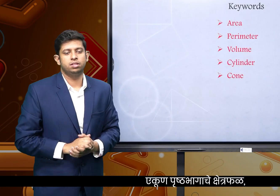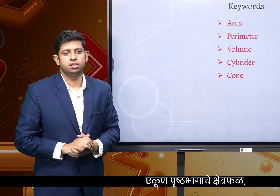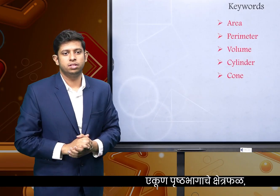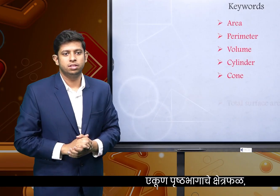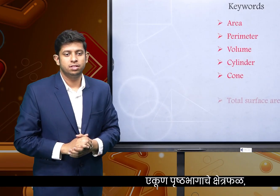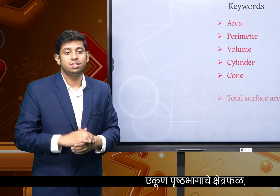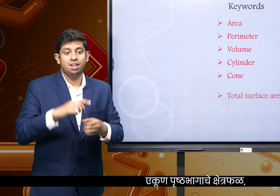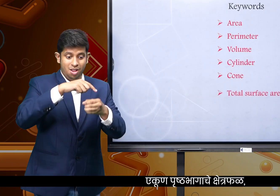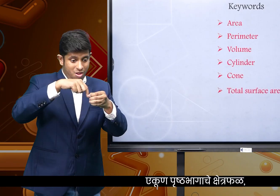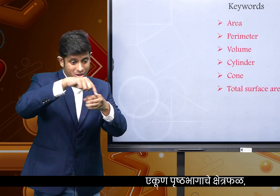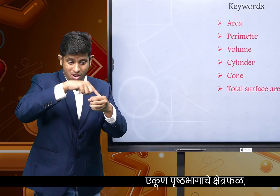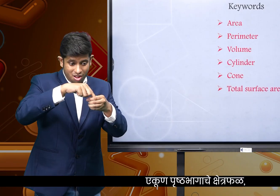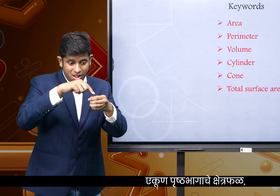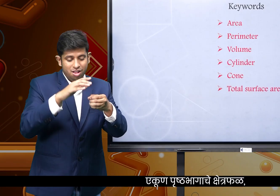एकूण पृष्ठभागाचे क्षेत्रफळ,